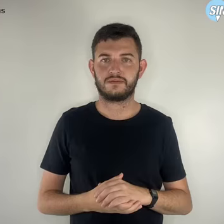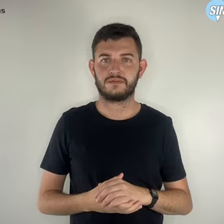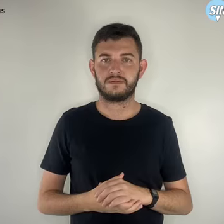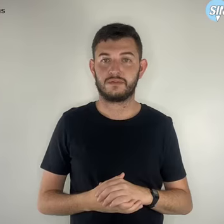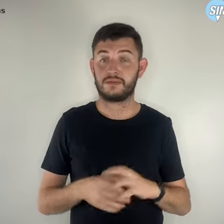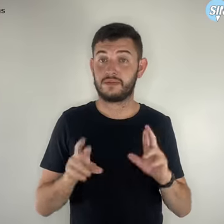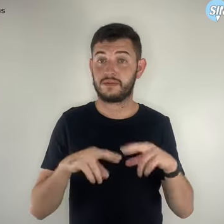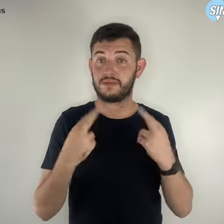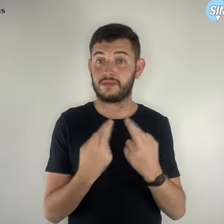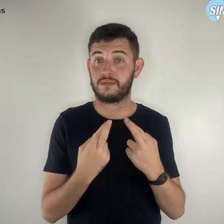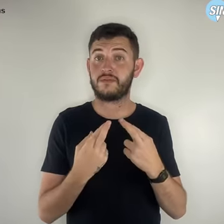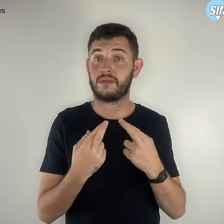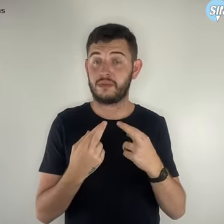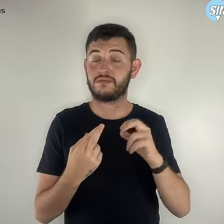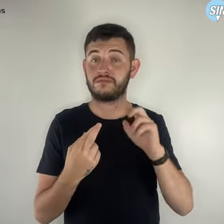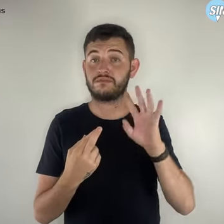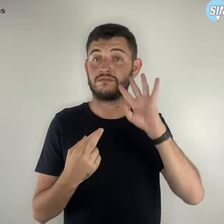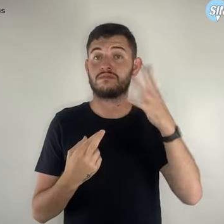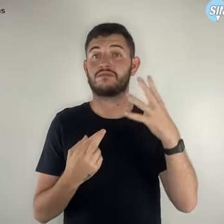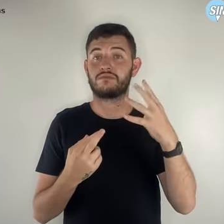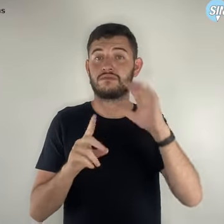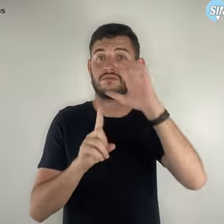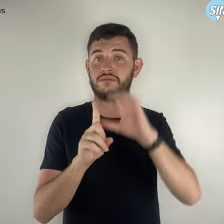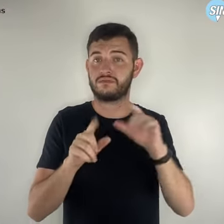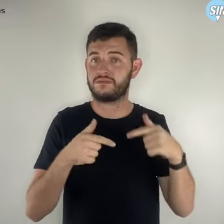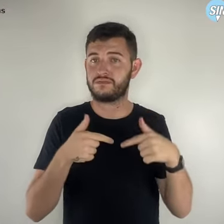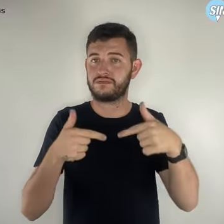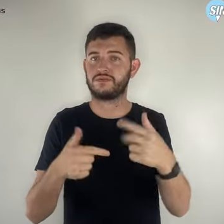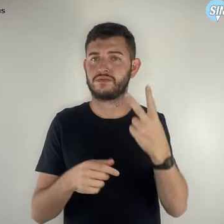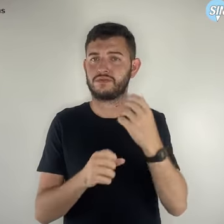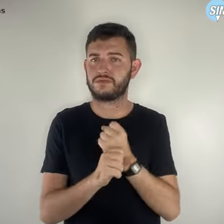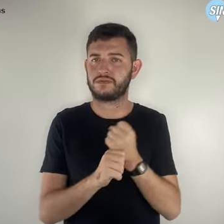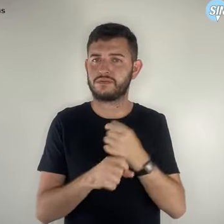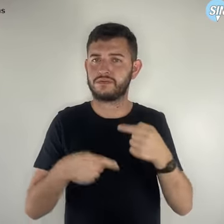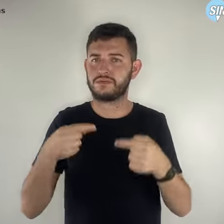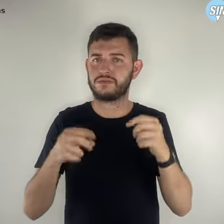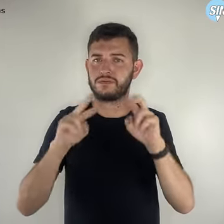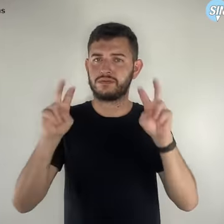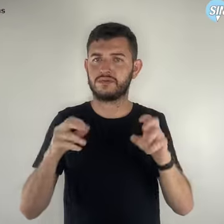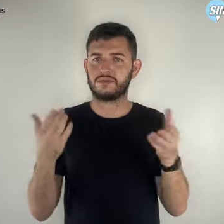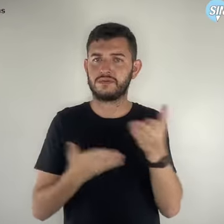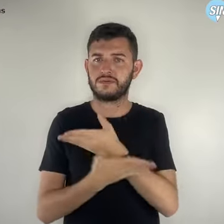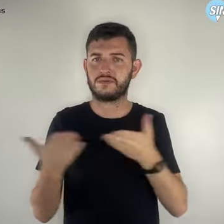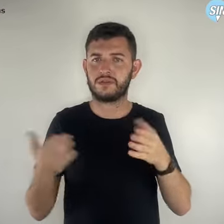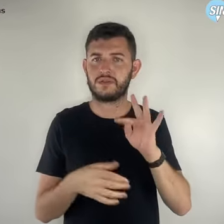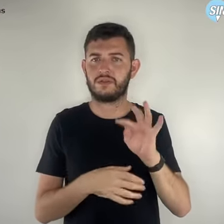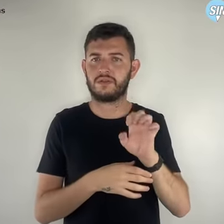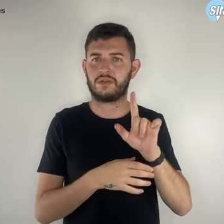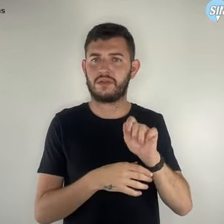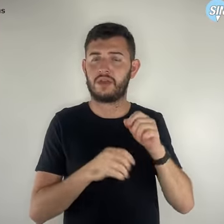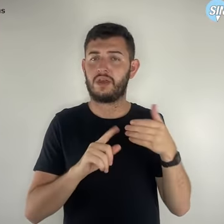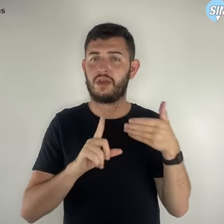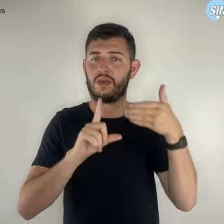Assembleia Geral define calendário de lutas. Depois de dois anos debatendo sobre a mediação das telas e